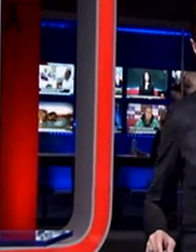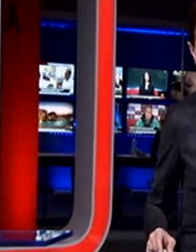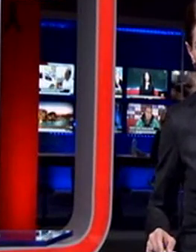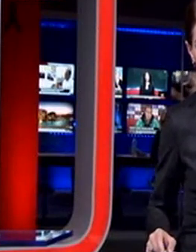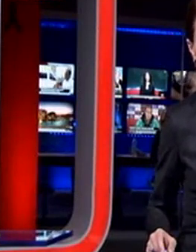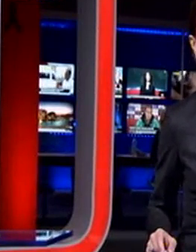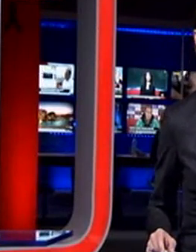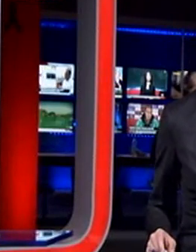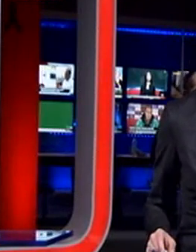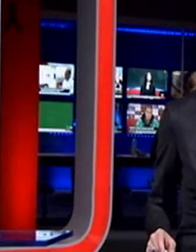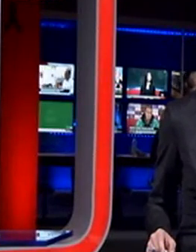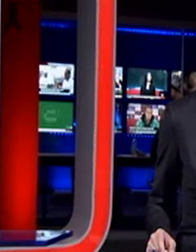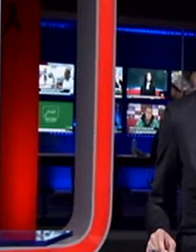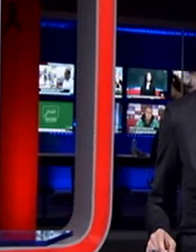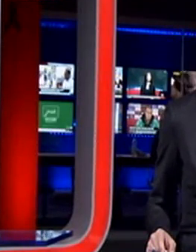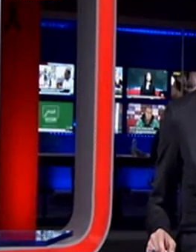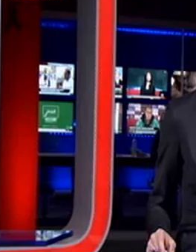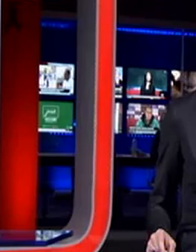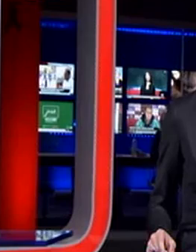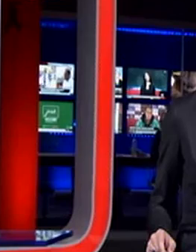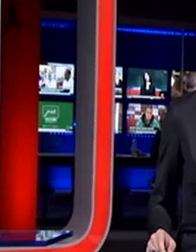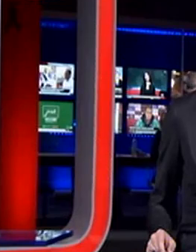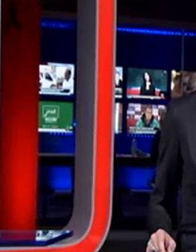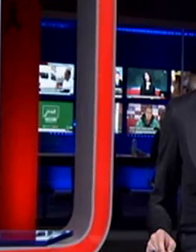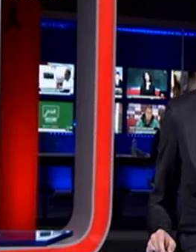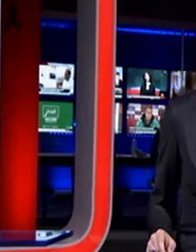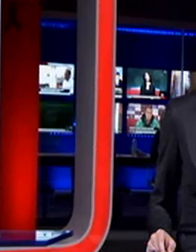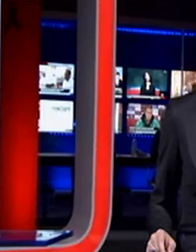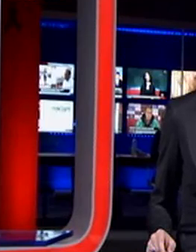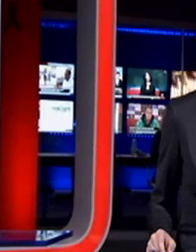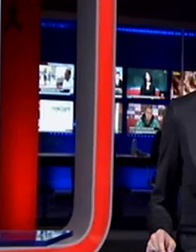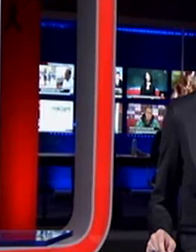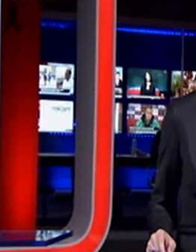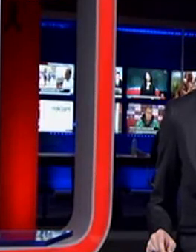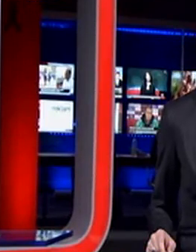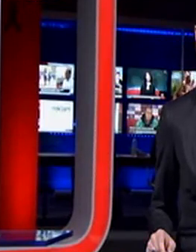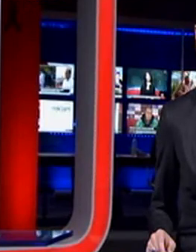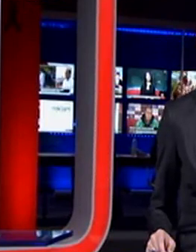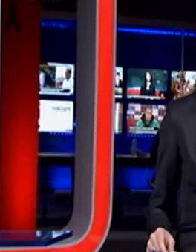ekonomi haberlerinde, ardından hava durumu gelecek ekranlarınıza. Saat başında gelişmelerle tekrar karşınızda olacağız.